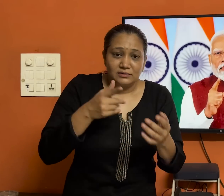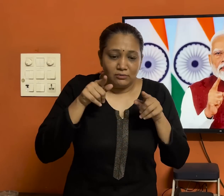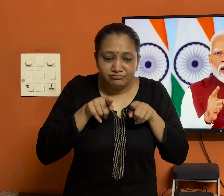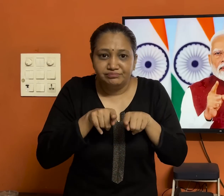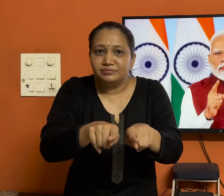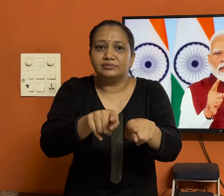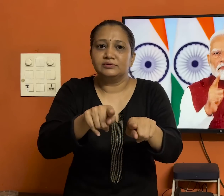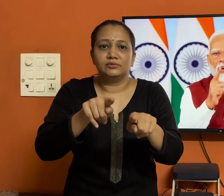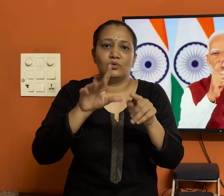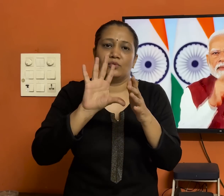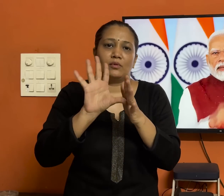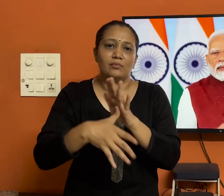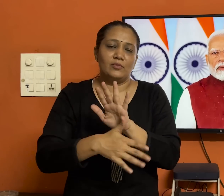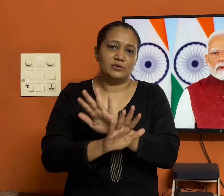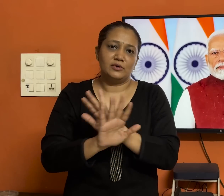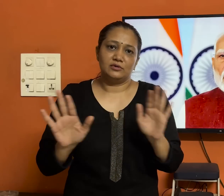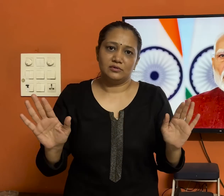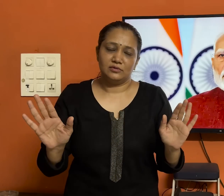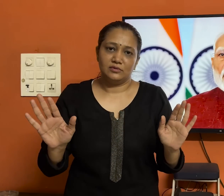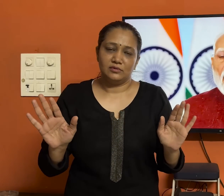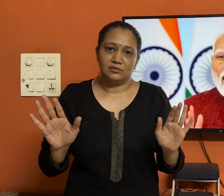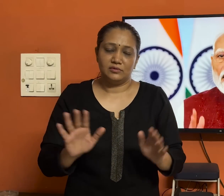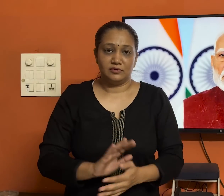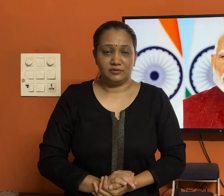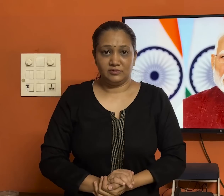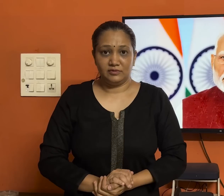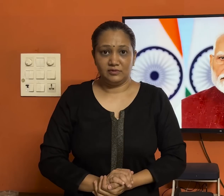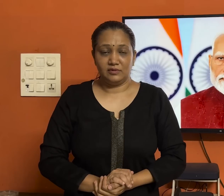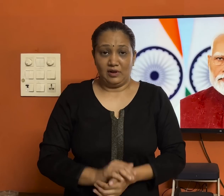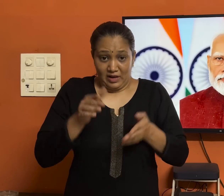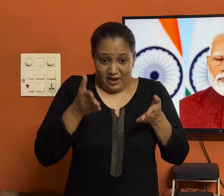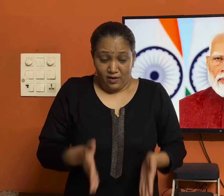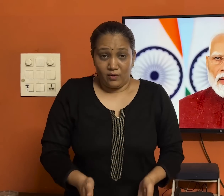एक साथ नहीं बह सकता। मैं आज